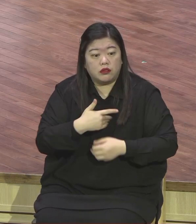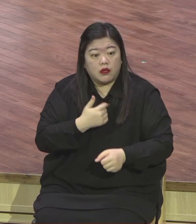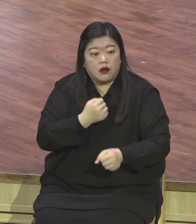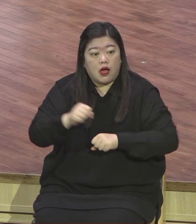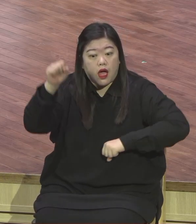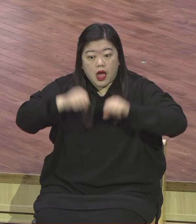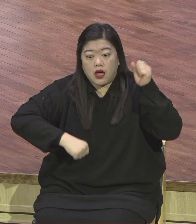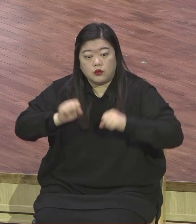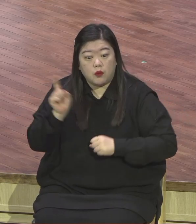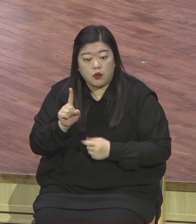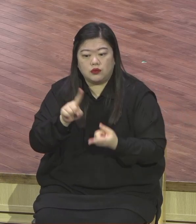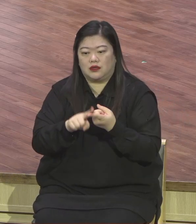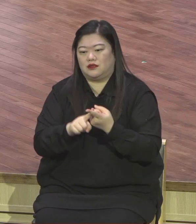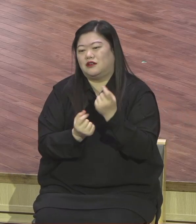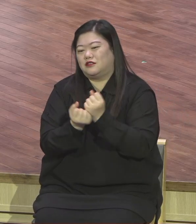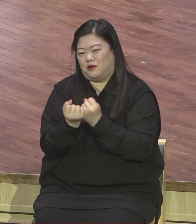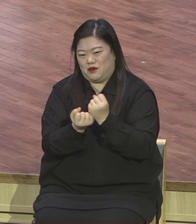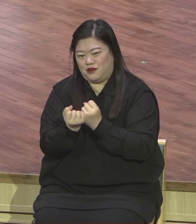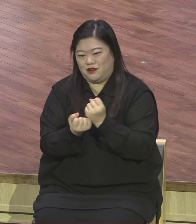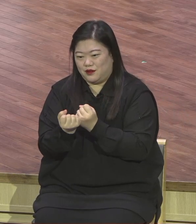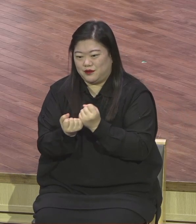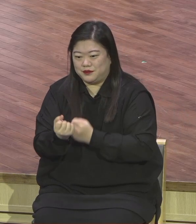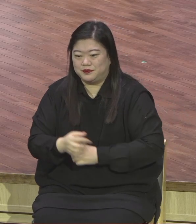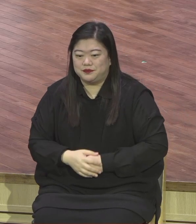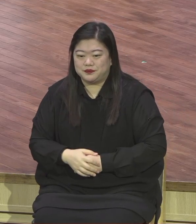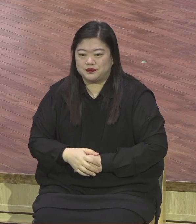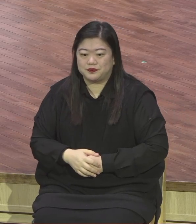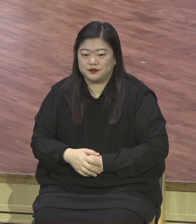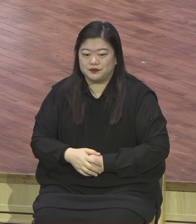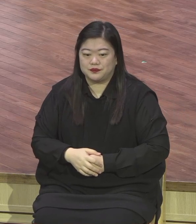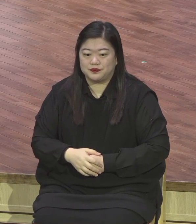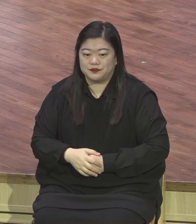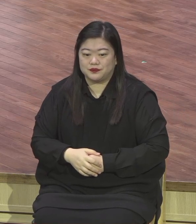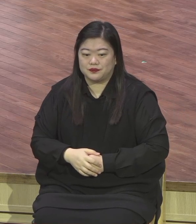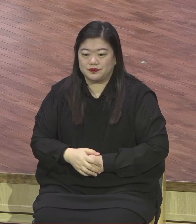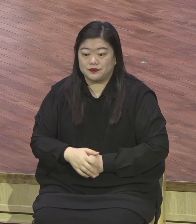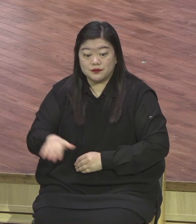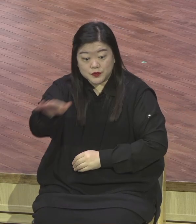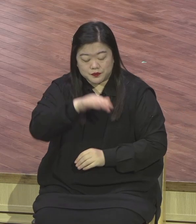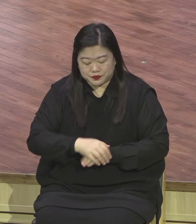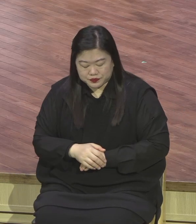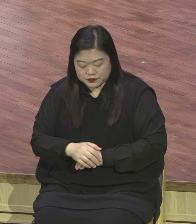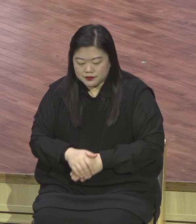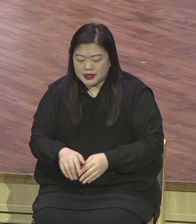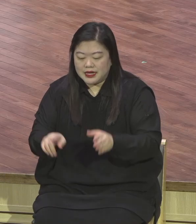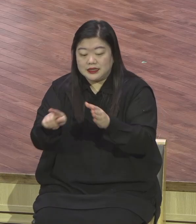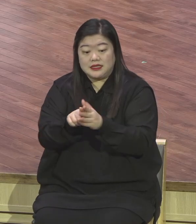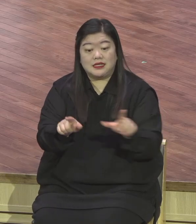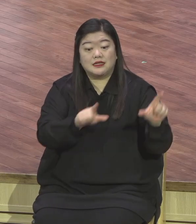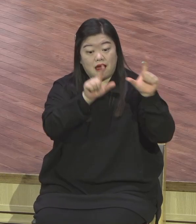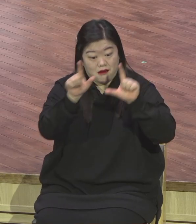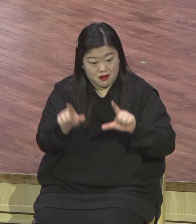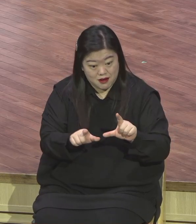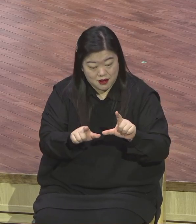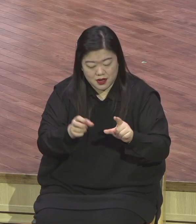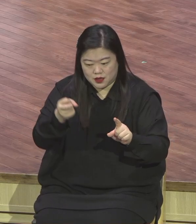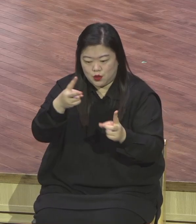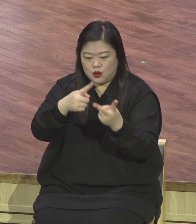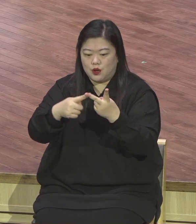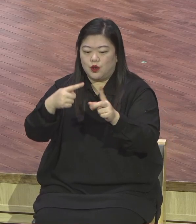대해서 말씀하신 내용이에요. 시행생활을 하다보면 또 직분을 감당하다 보면